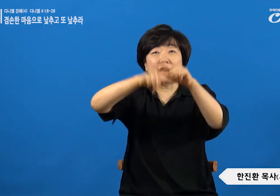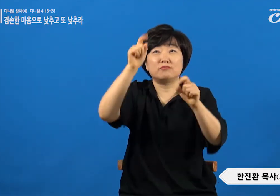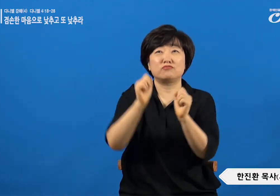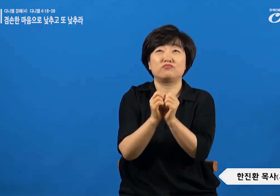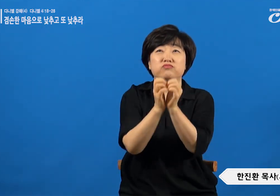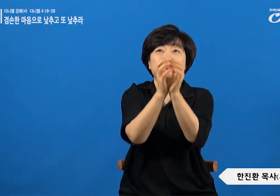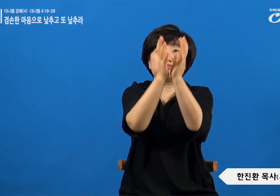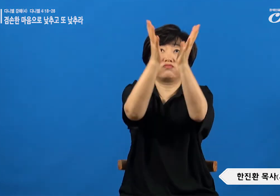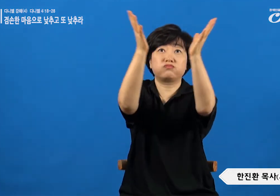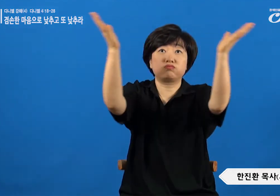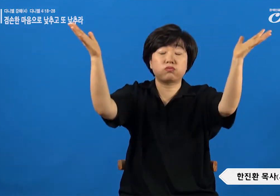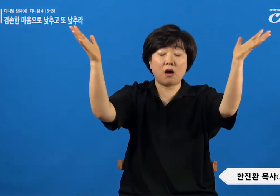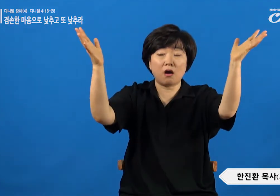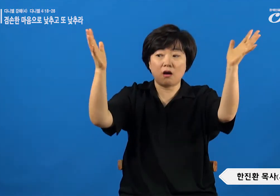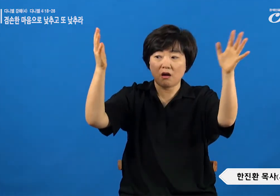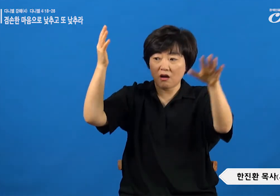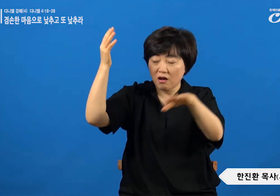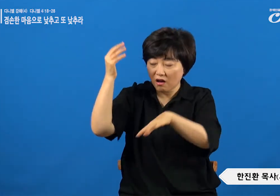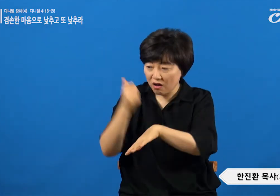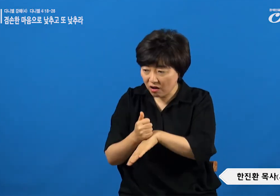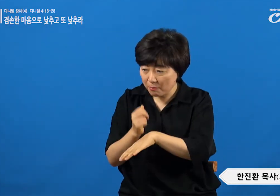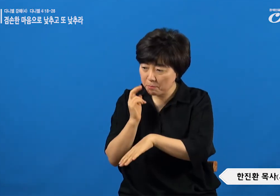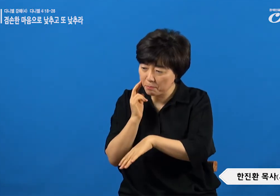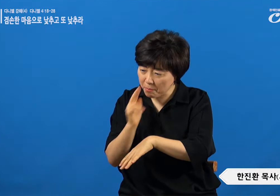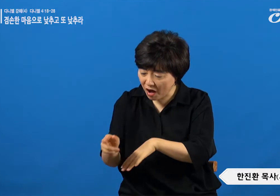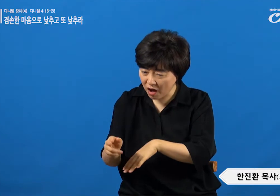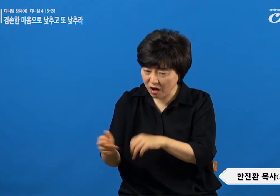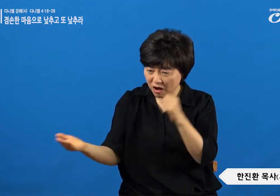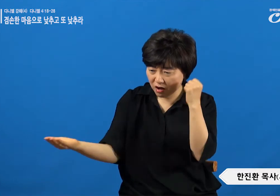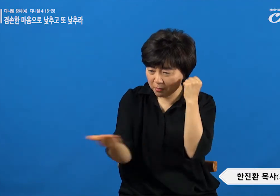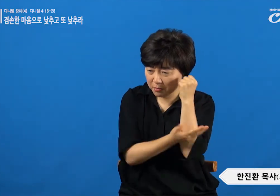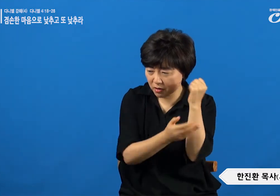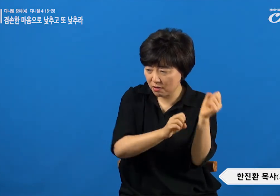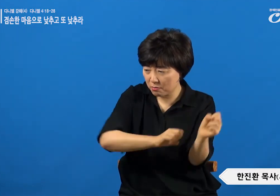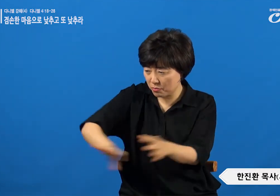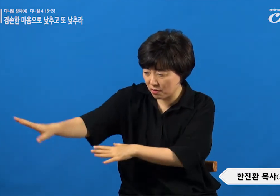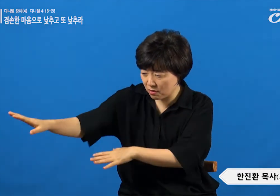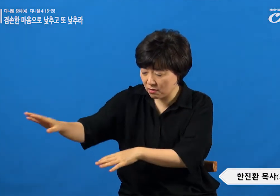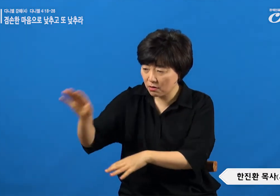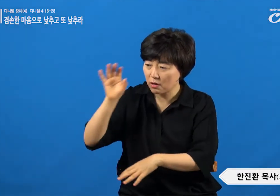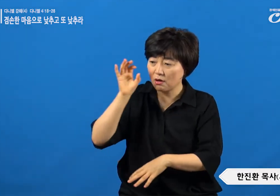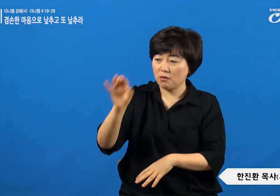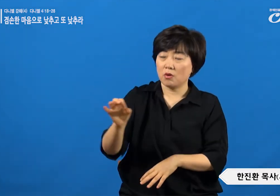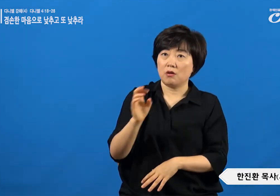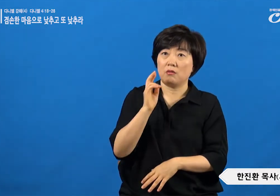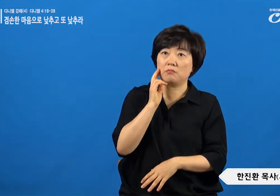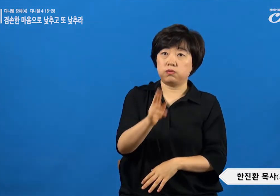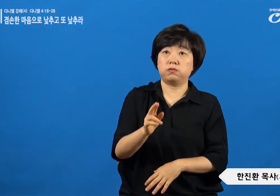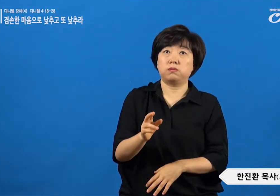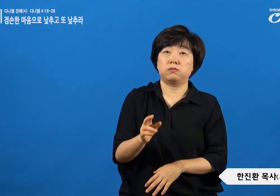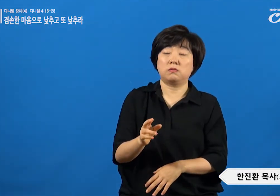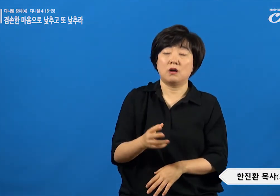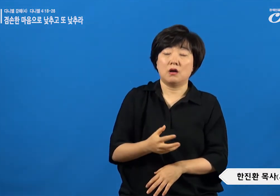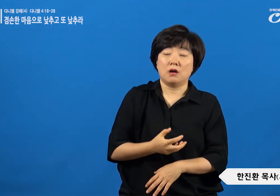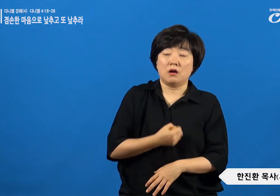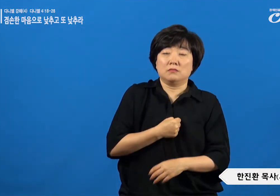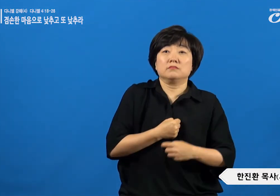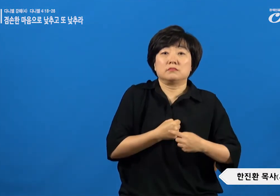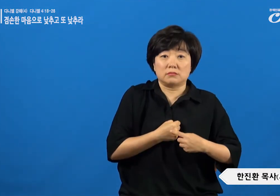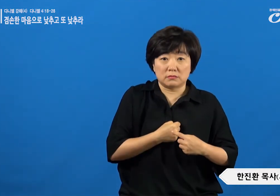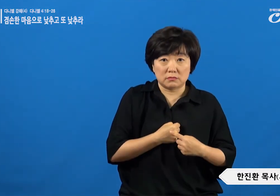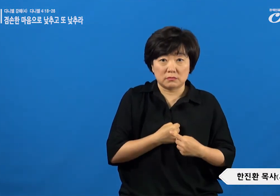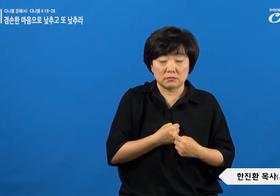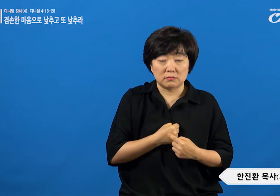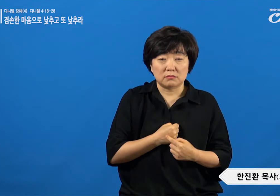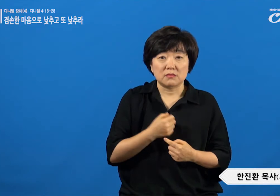어떻게 졸지에 그렇게 비참하게 베어버림을 당하는지 느부갓네살 왕은 꿈을 꾸면서도